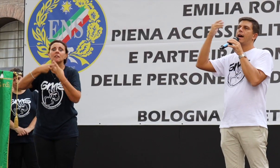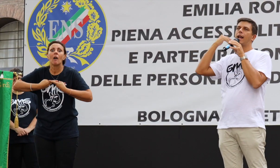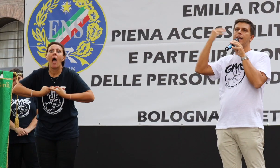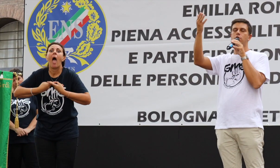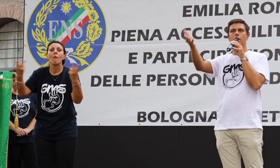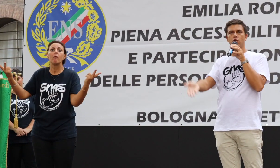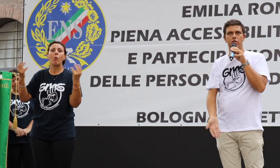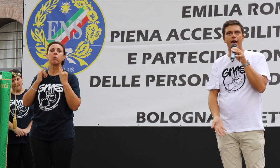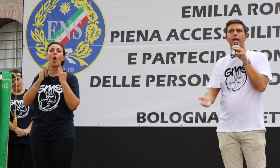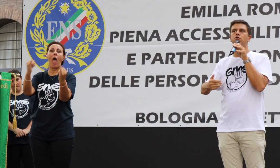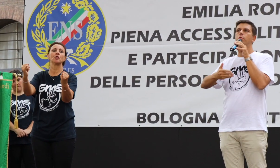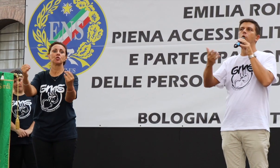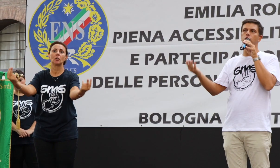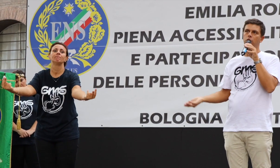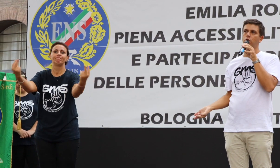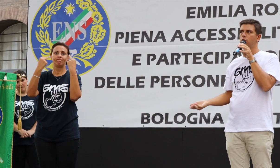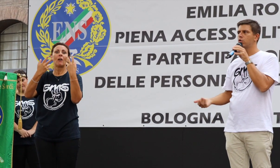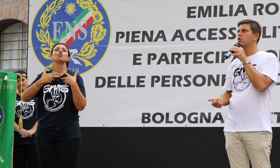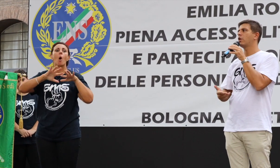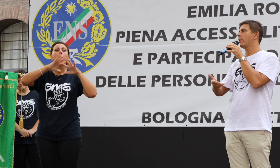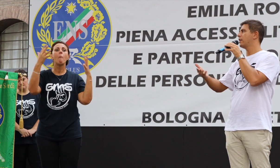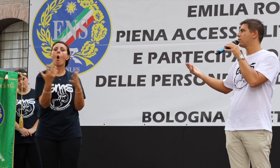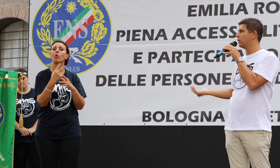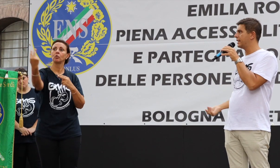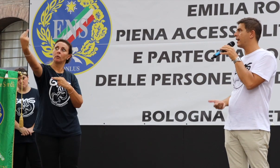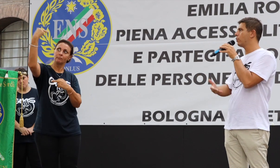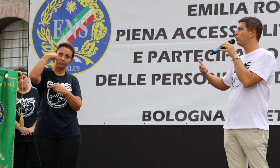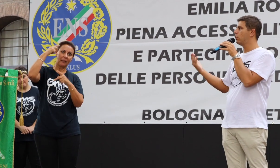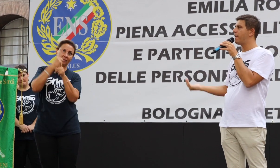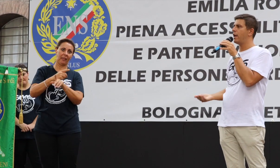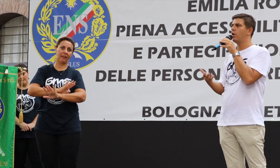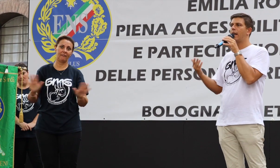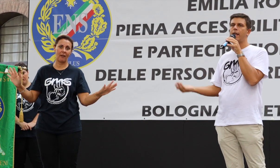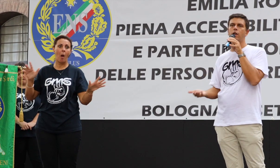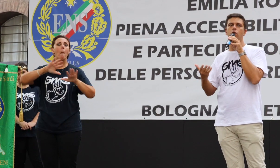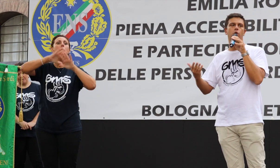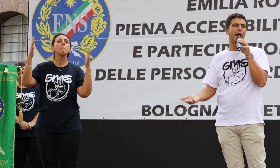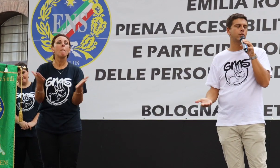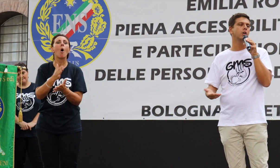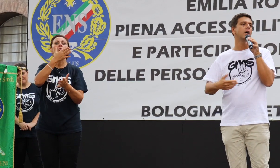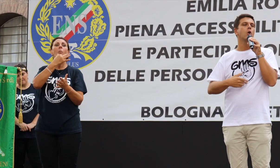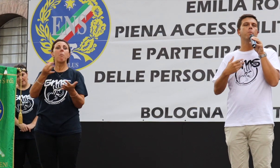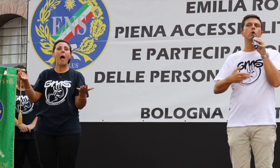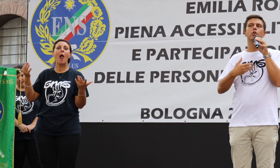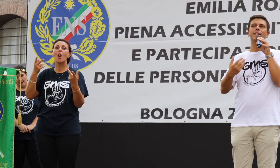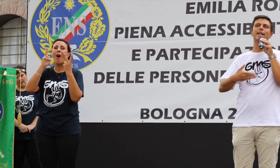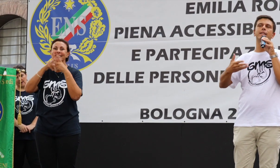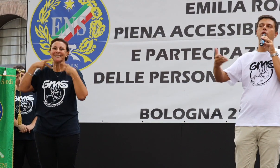Al resto della società che c'è un mondo che non conoscono, che è quello della sordità, un mondo bello, allegro, colorato, un mondo che ha tante cose